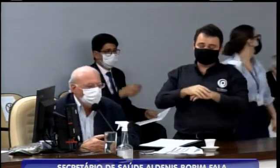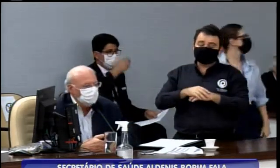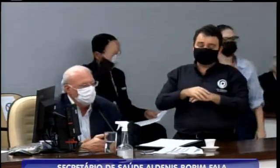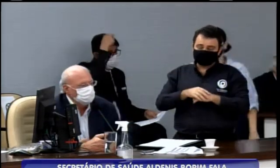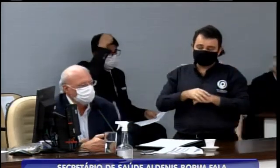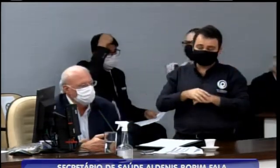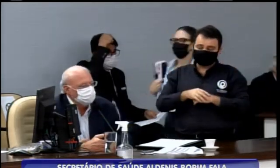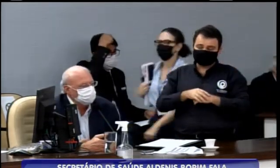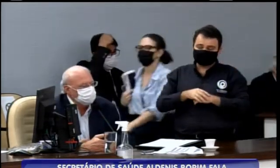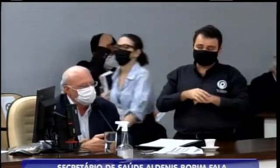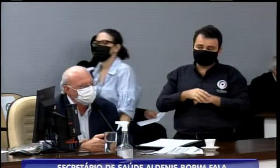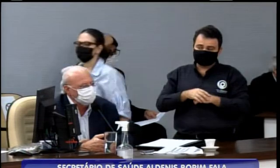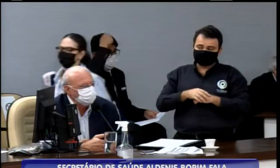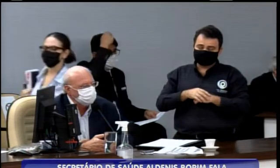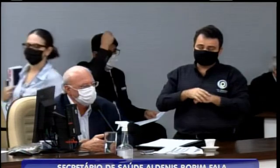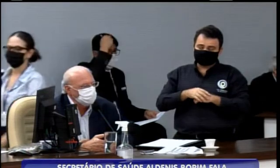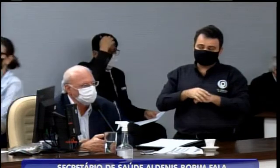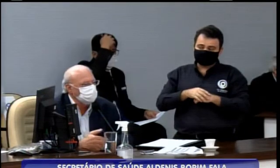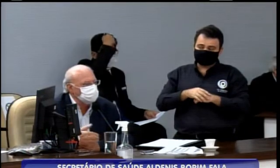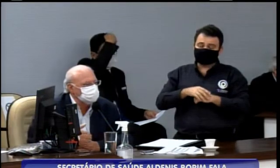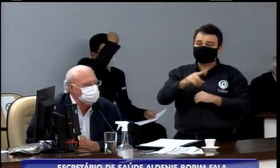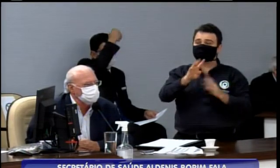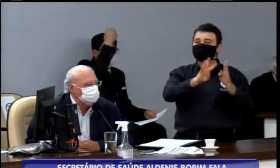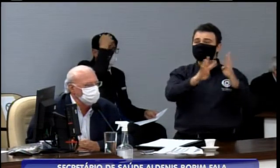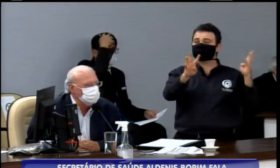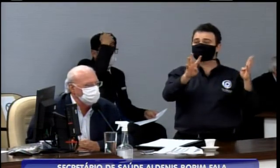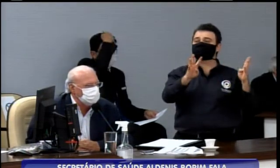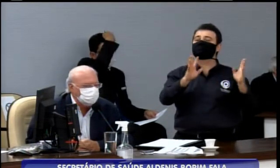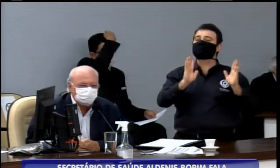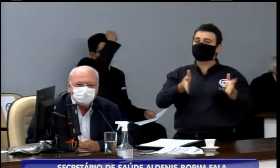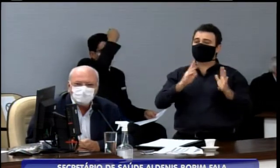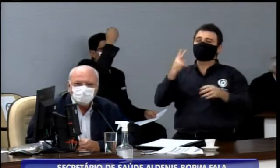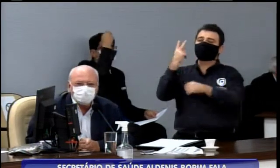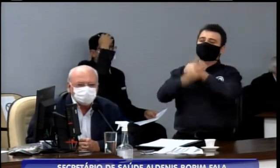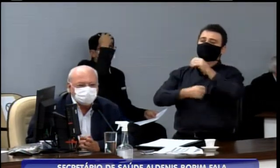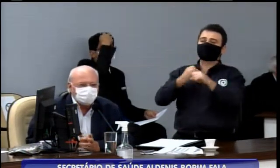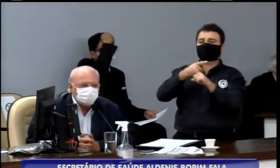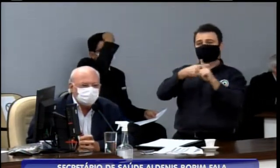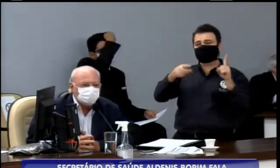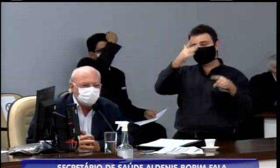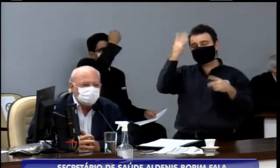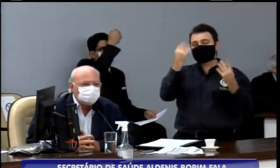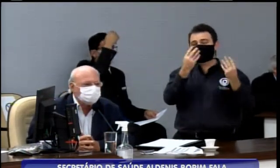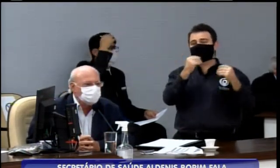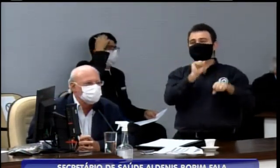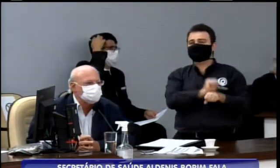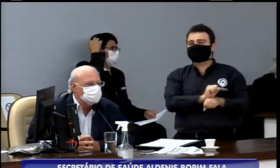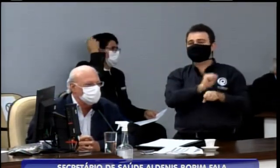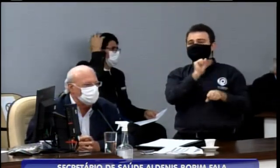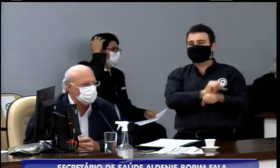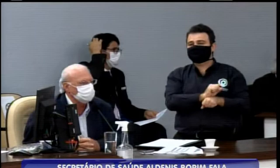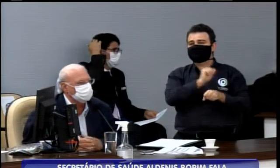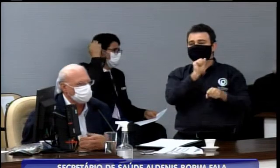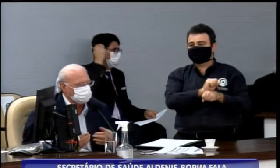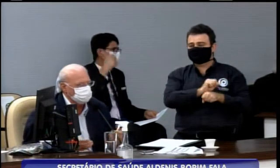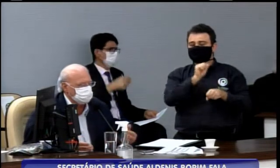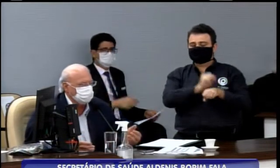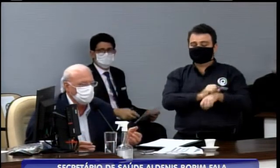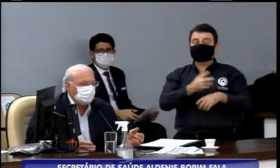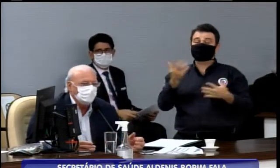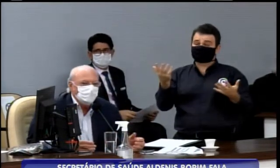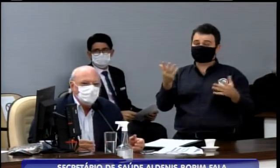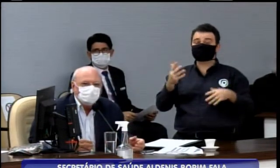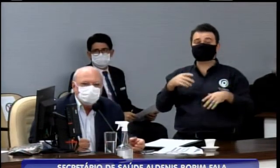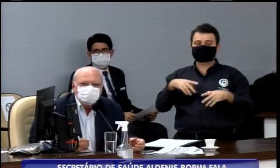Nós zeramos essa fila há 2 anos e meio atrás e hoje nós estamos com mais de 3.000 olhos para